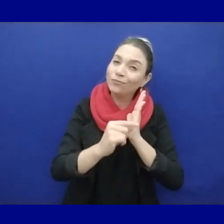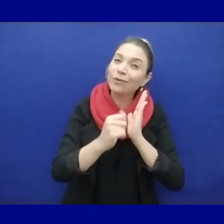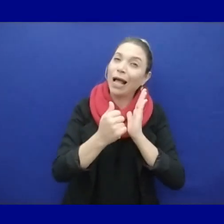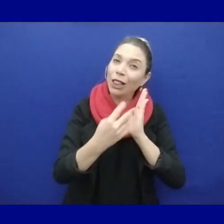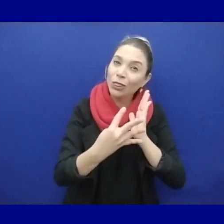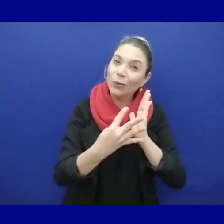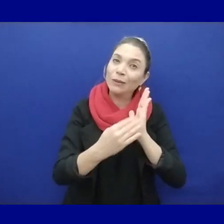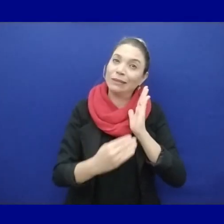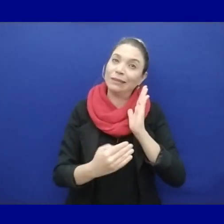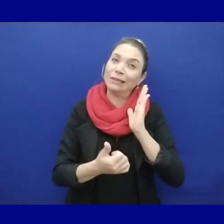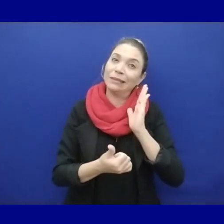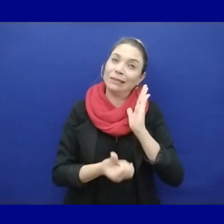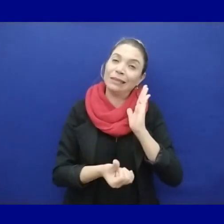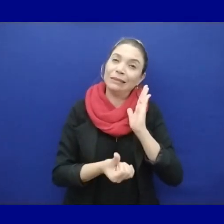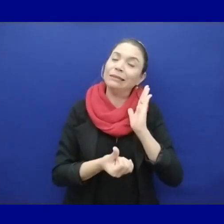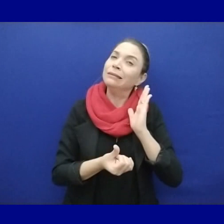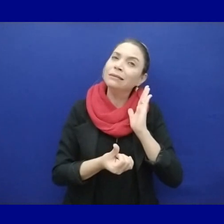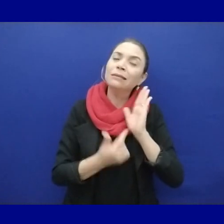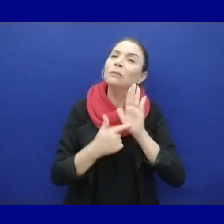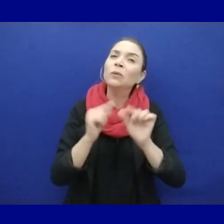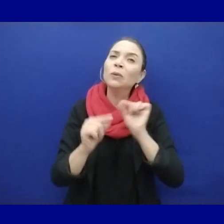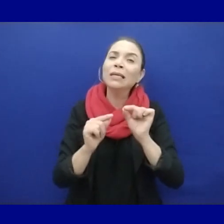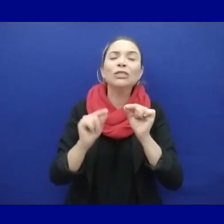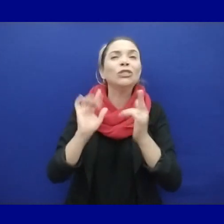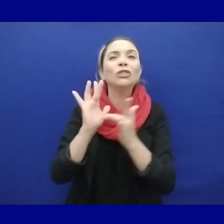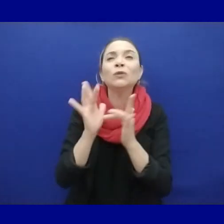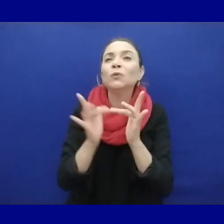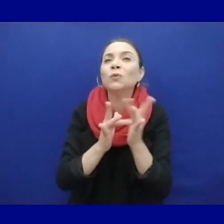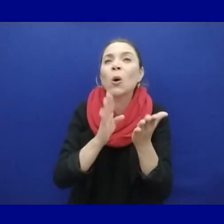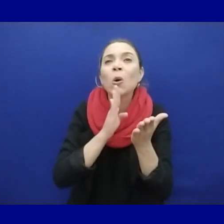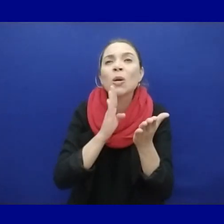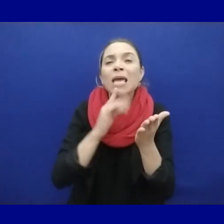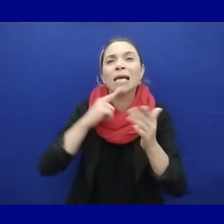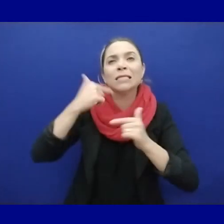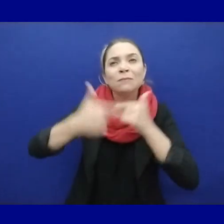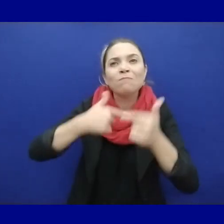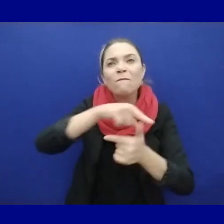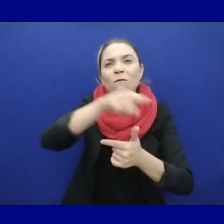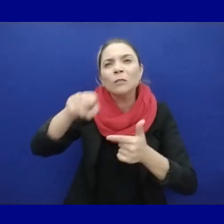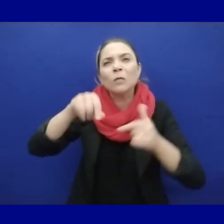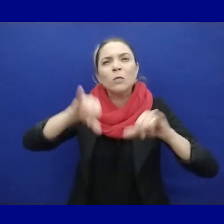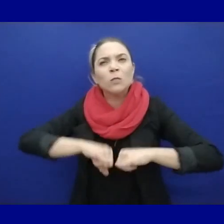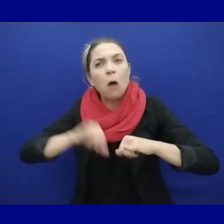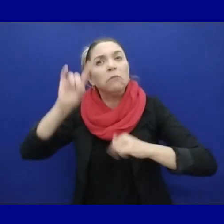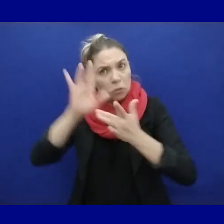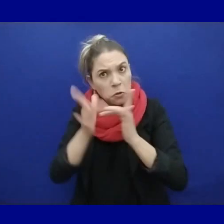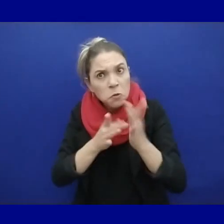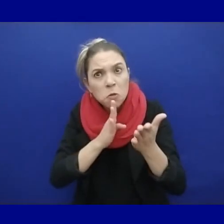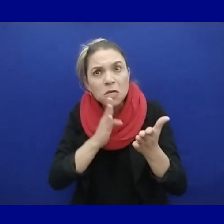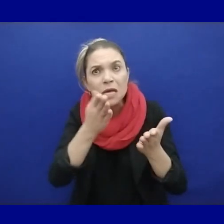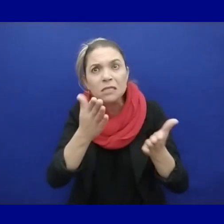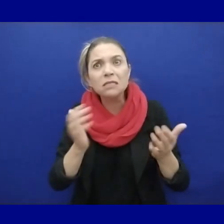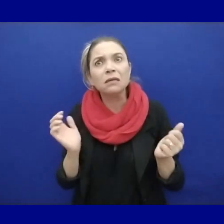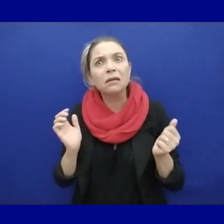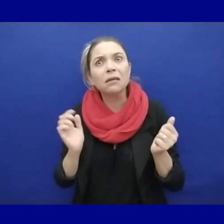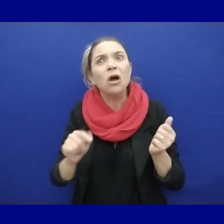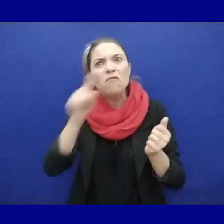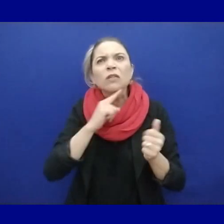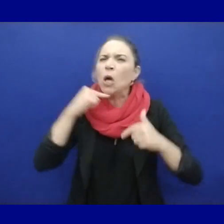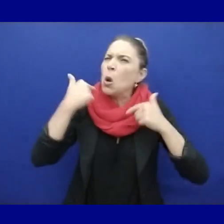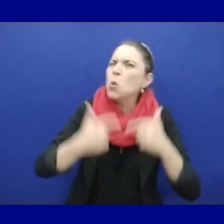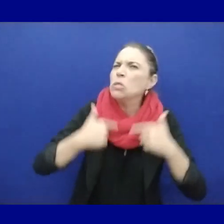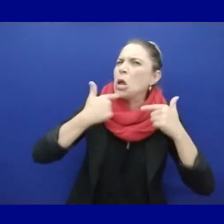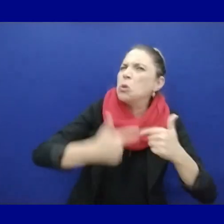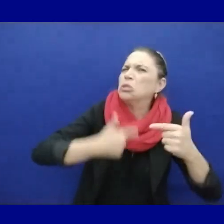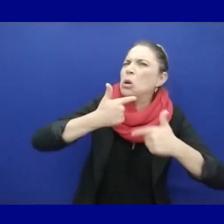14 a 16, nos diz que Jesus conhece muito bem as nossas lutas e as nossas dores e se compadece de nós. Por